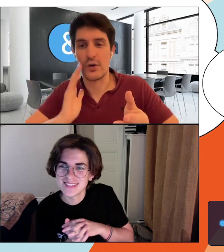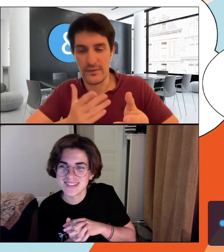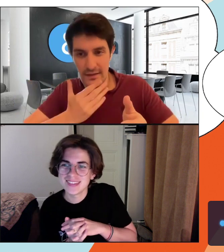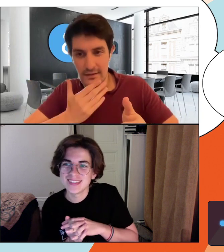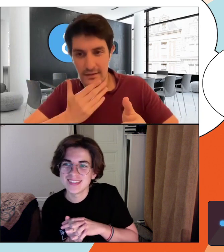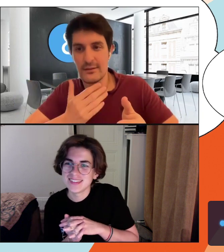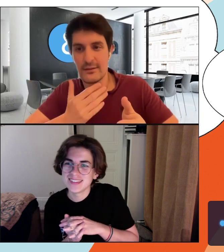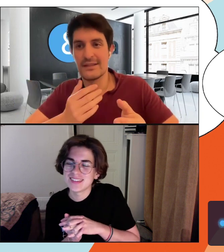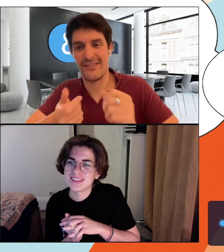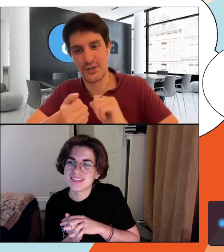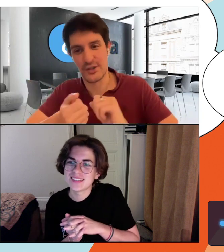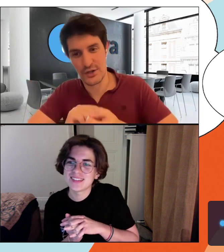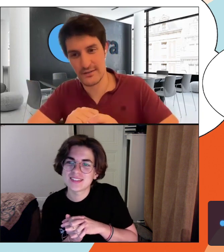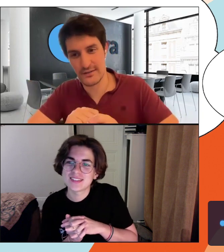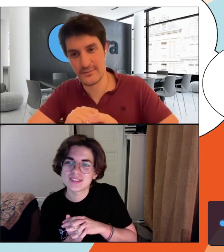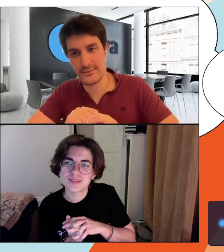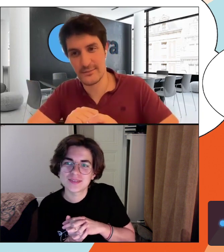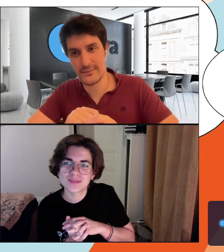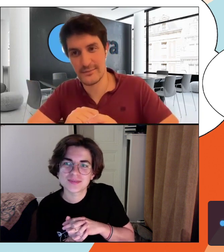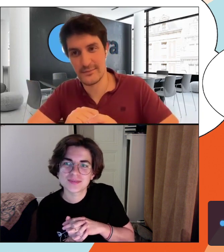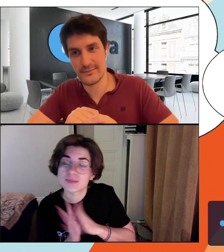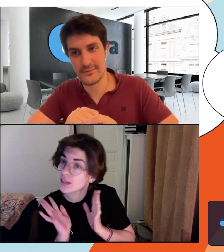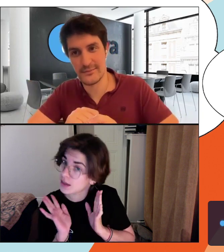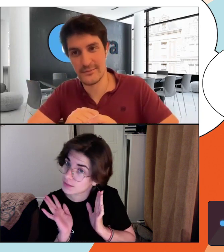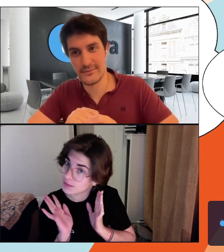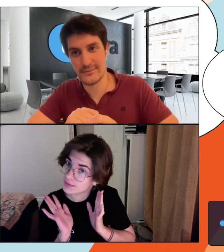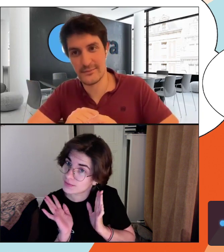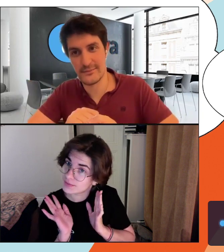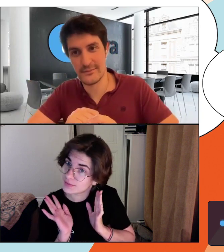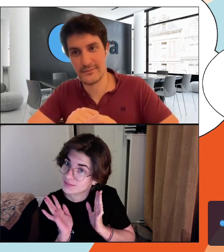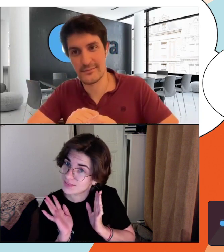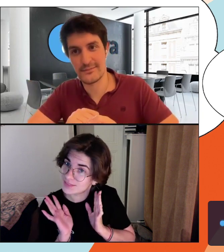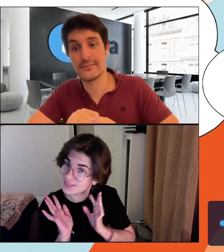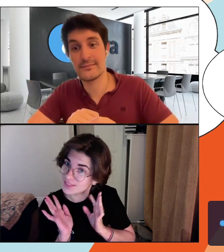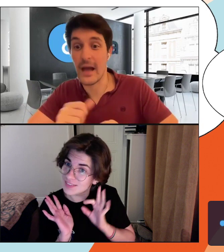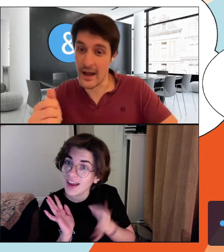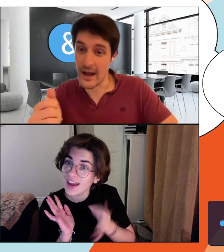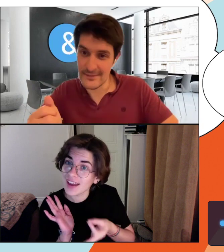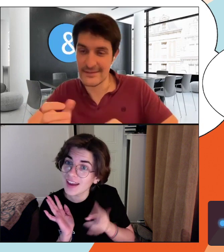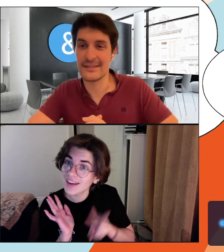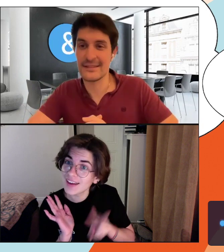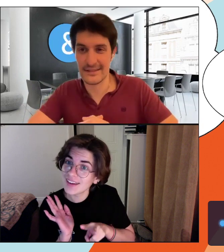janvier, ça va changer. Ah, c'est vrai? Ah.